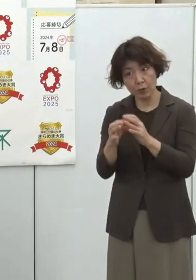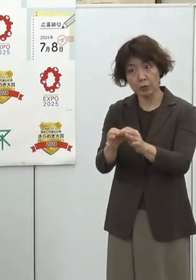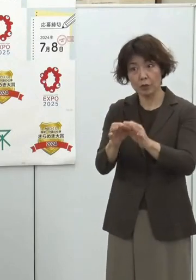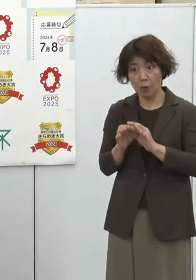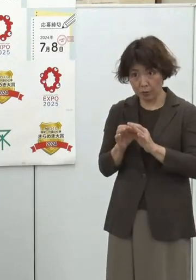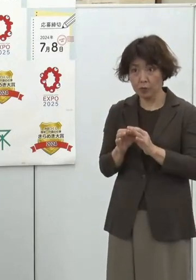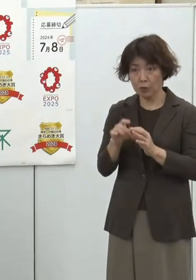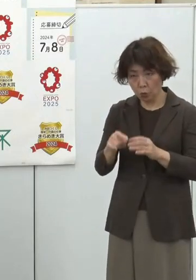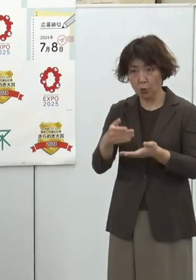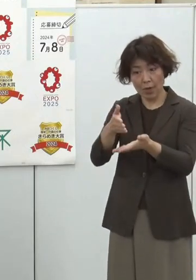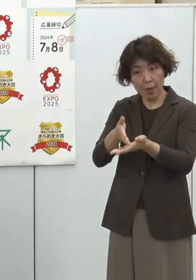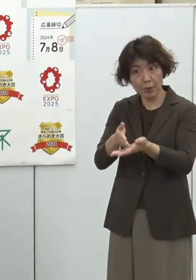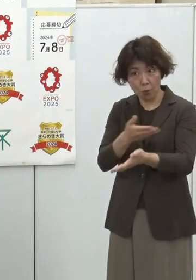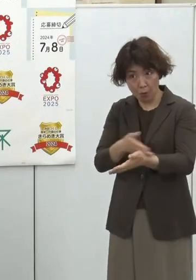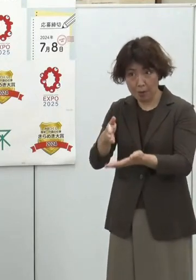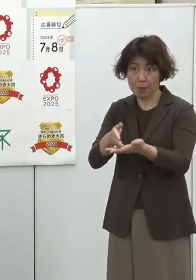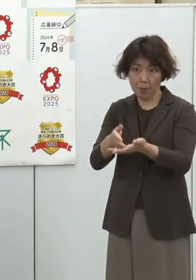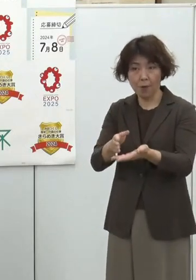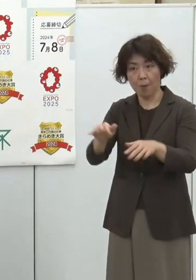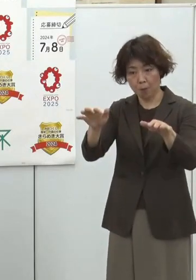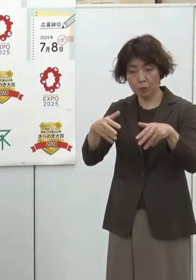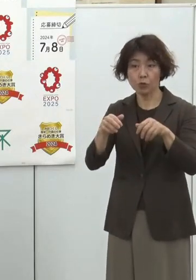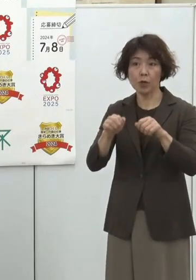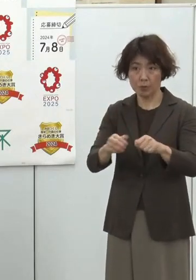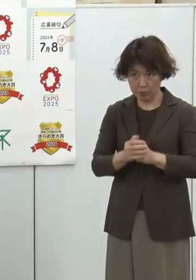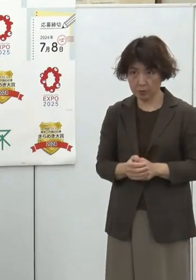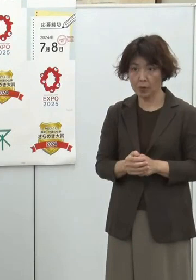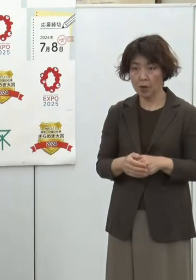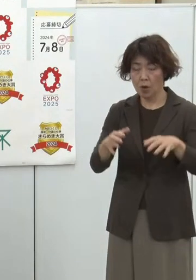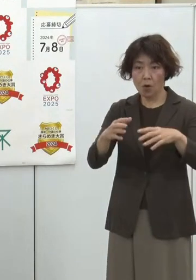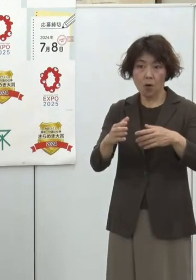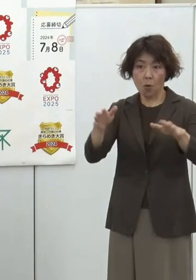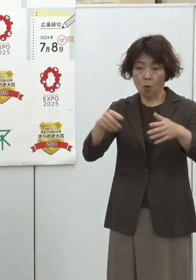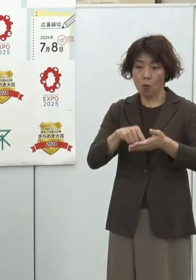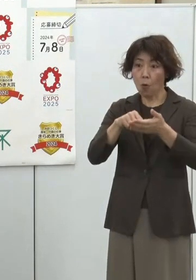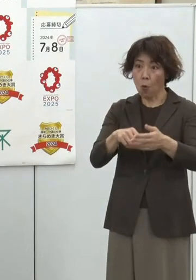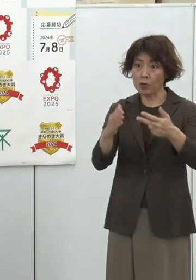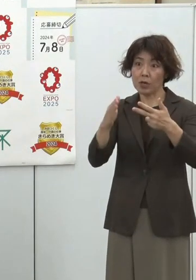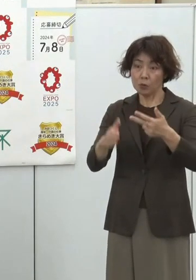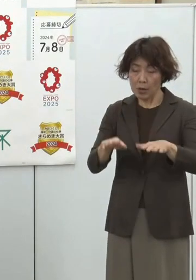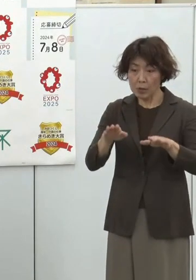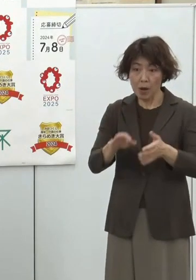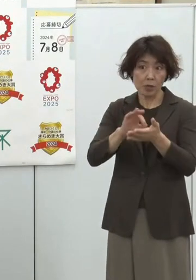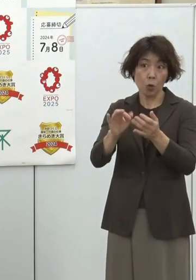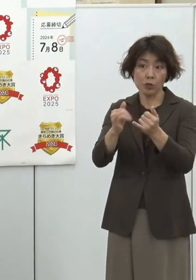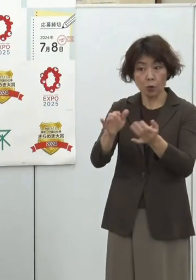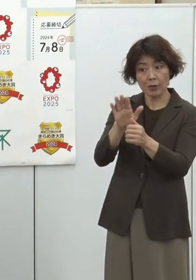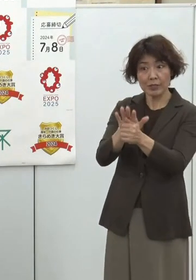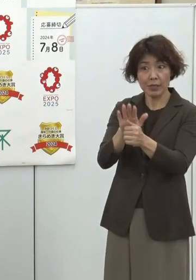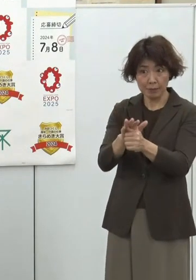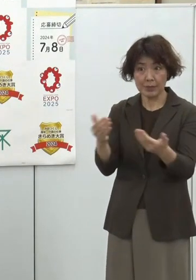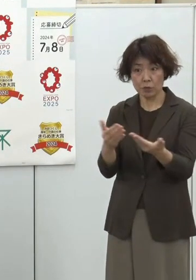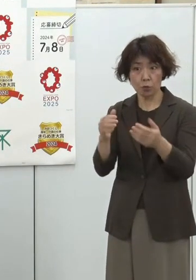ードを募集しております。応募資格は各施設におきまして、現在利用者の支援業務に従事